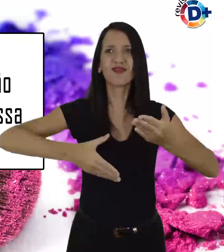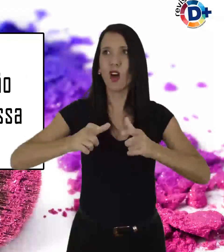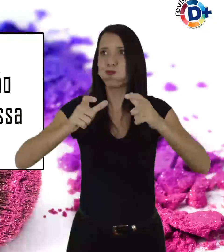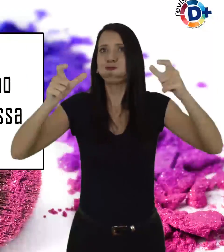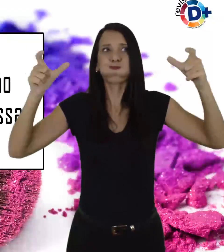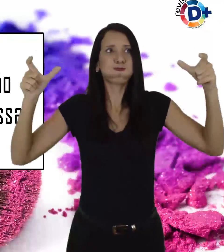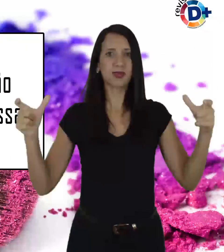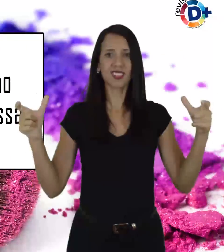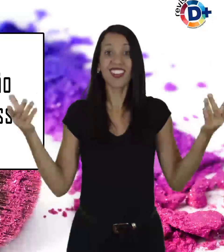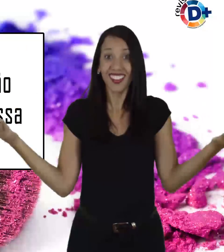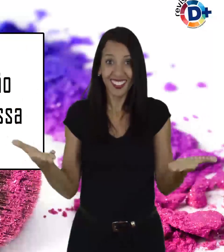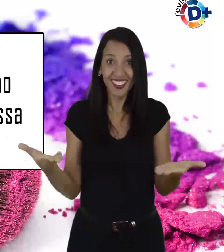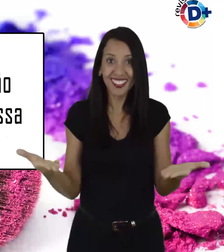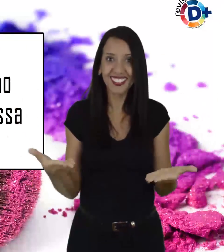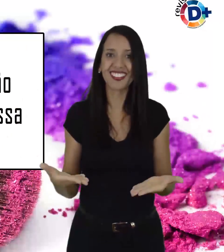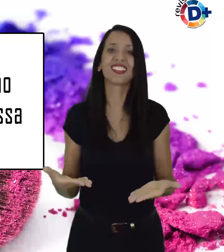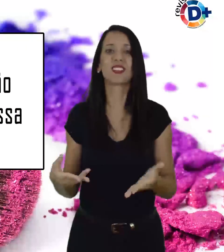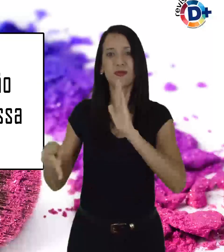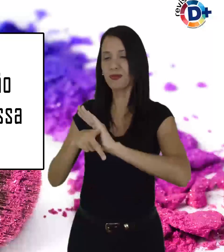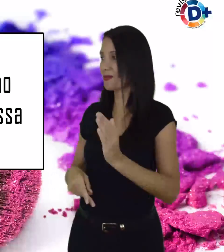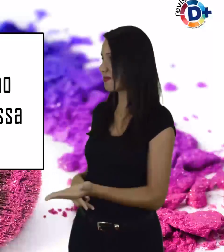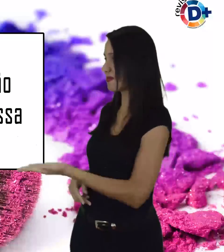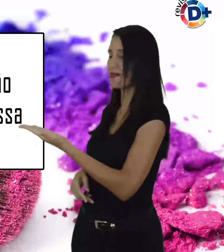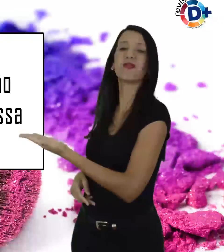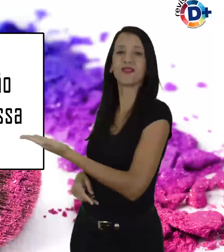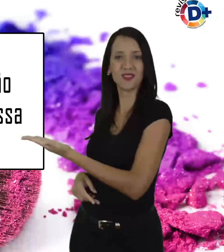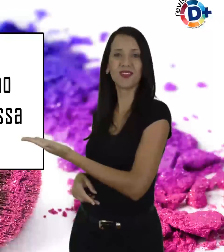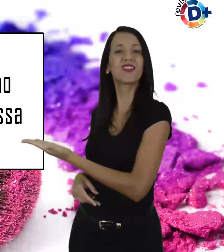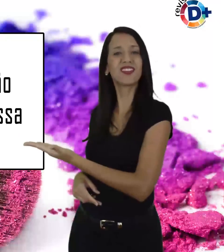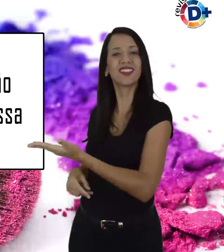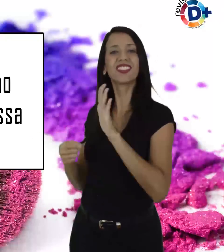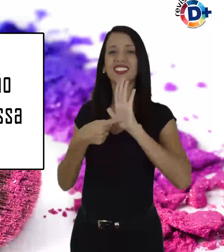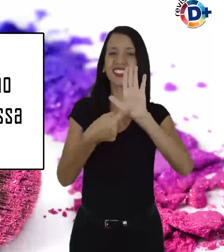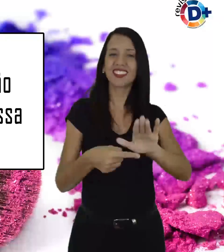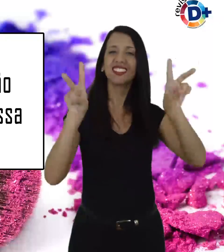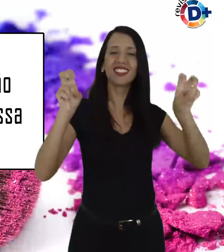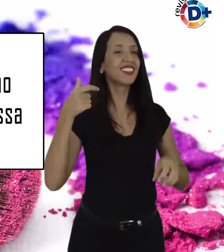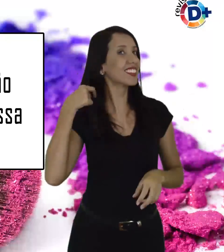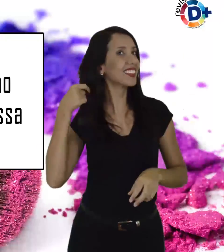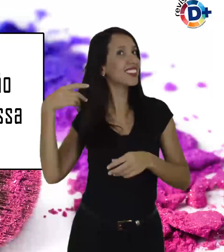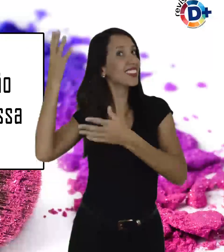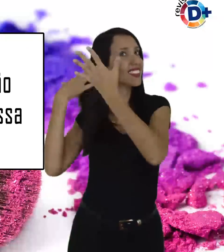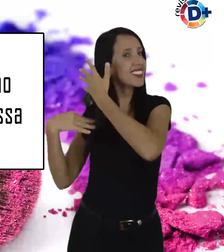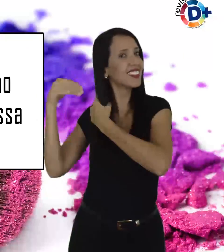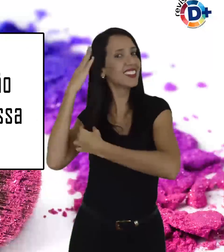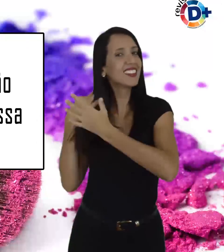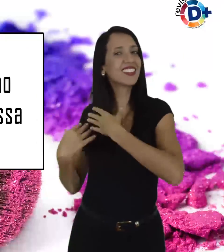maior. Hoje, Natália também se arrisca em tutoriais sobre cabelo e faz planos ambiciosos